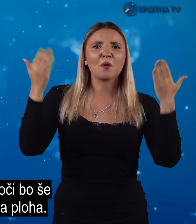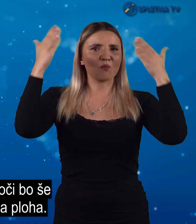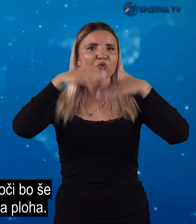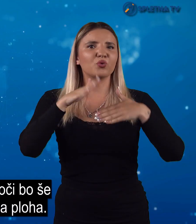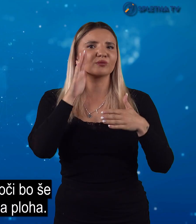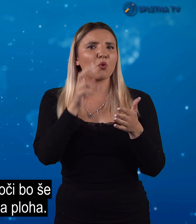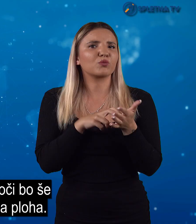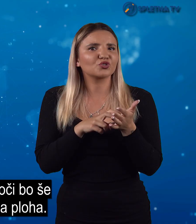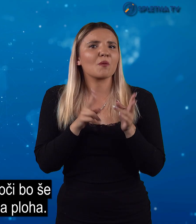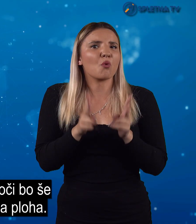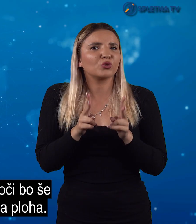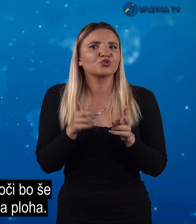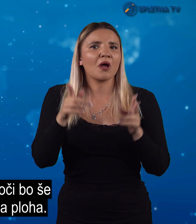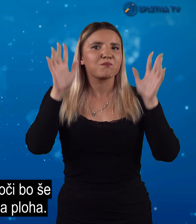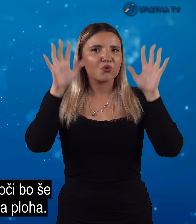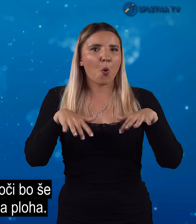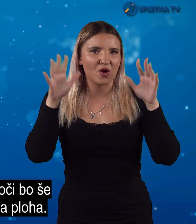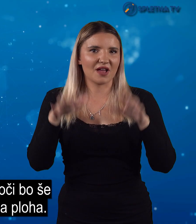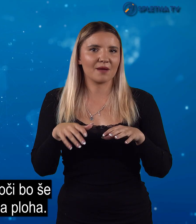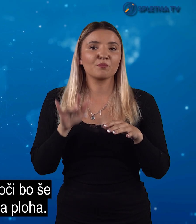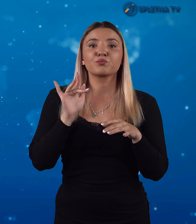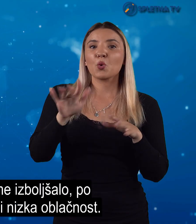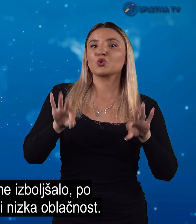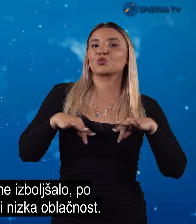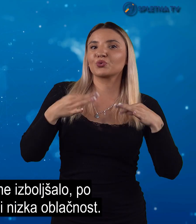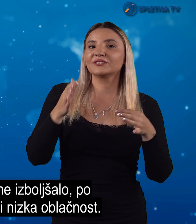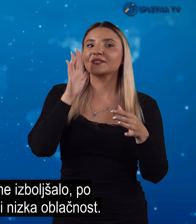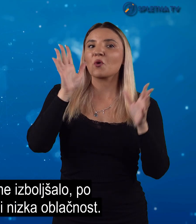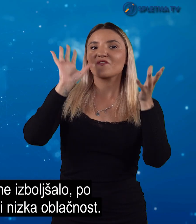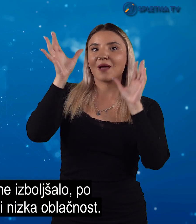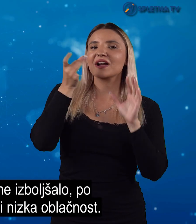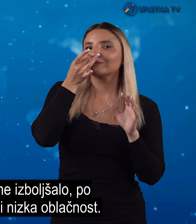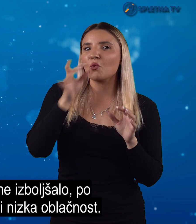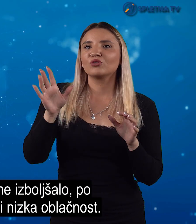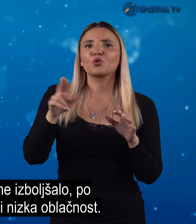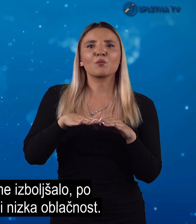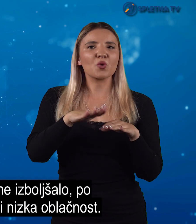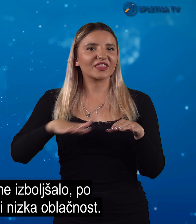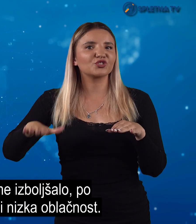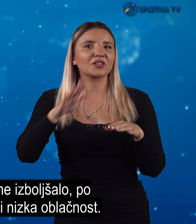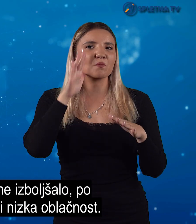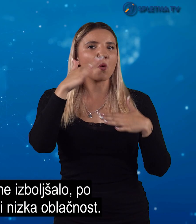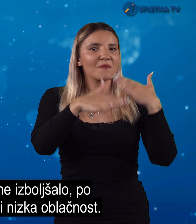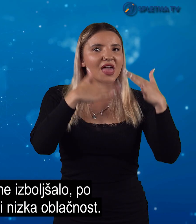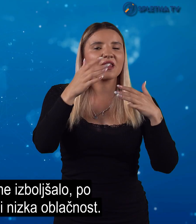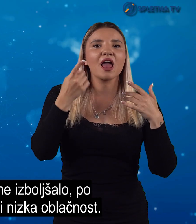Zvečer in ponoči bo še možna kakšna ploha. Proti jutru se bo vreme izboljšalo, po nižinah pa bo megla ali